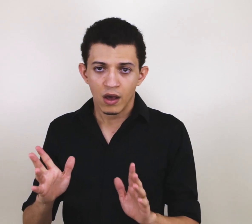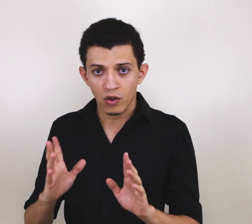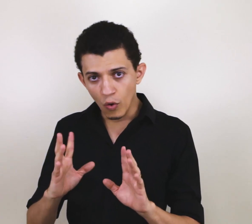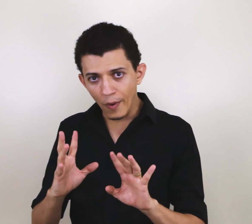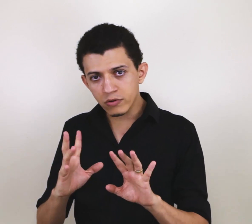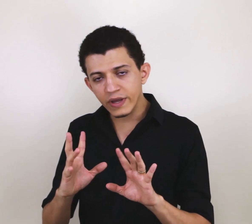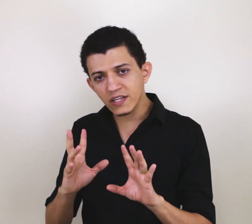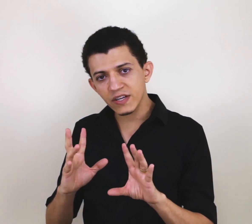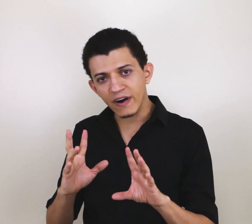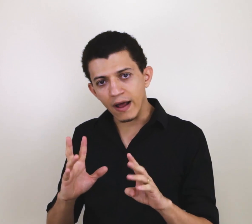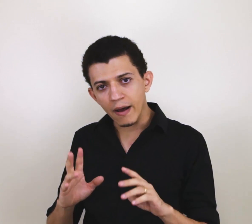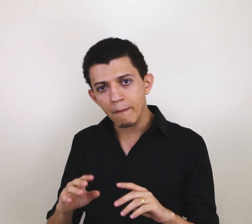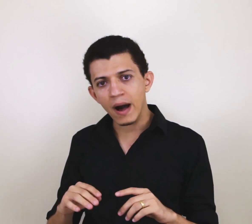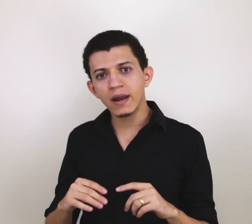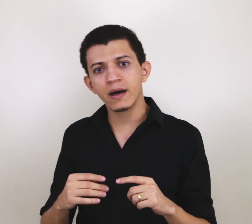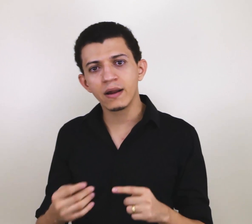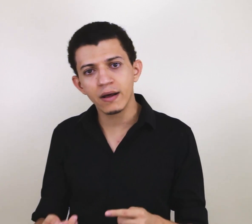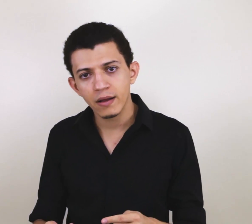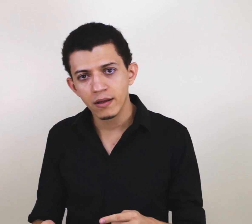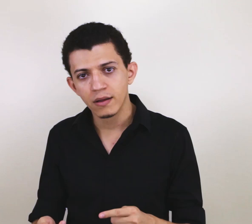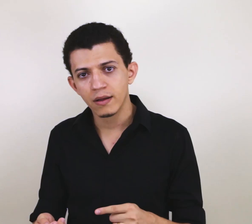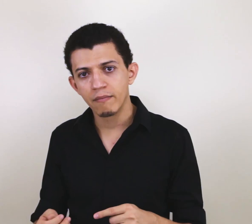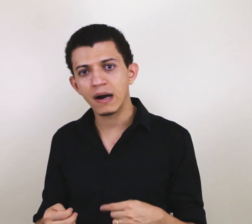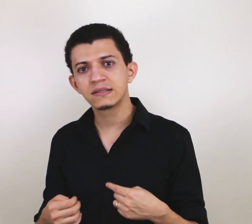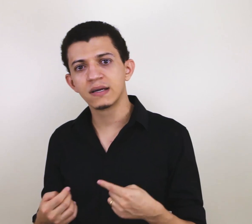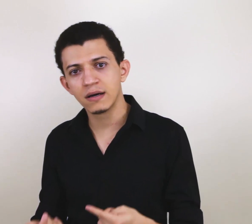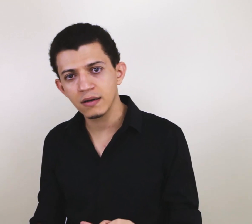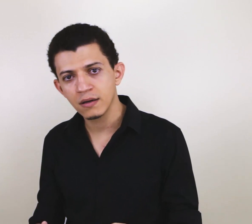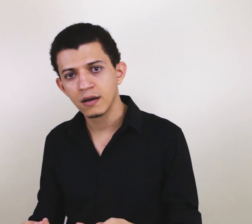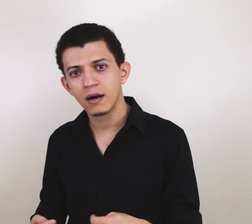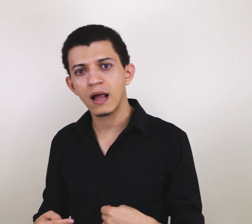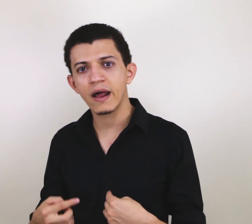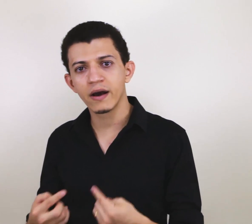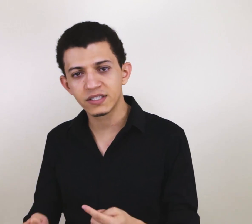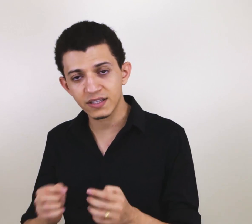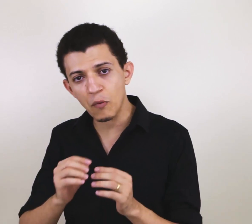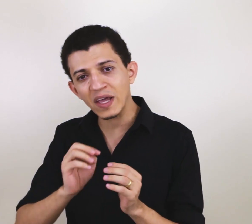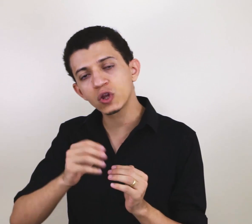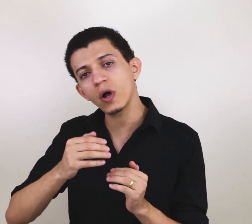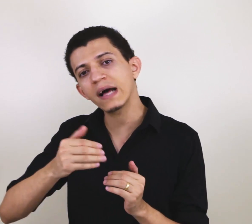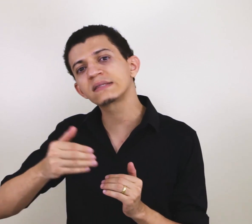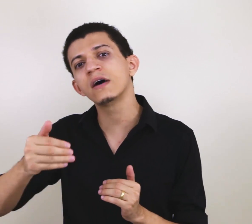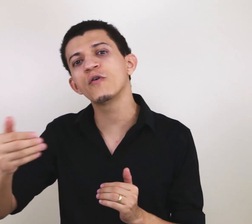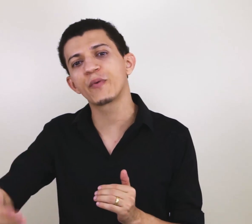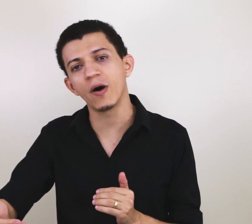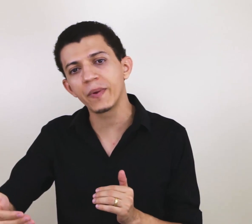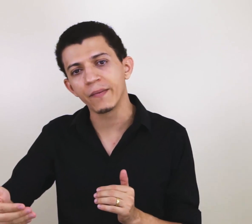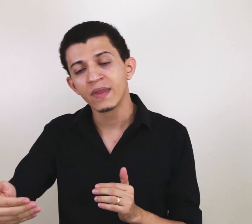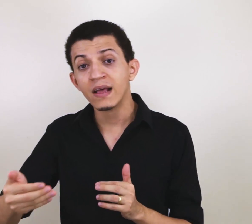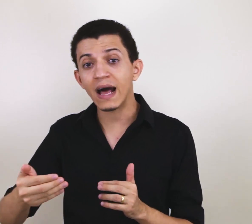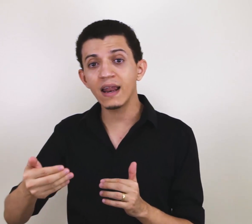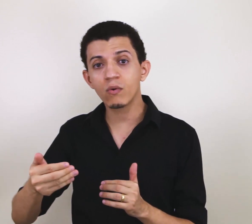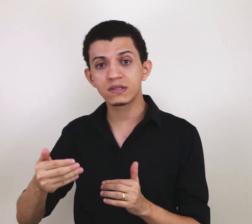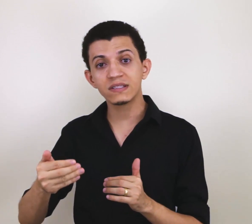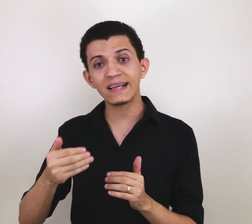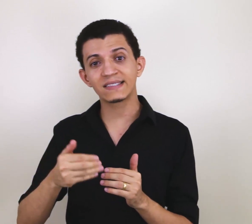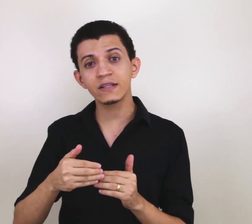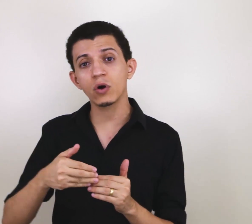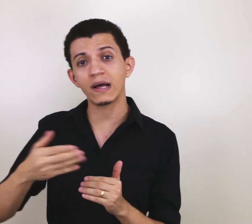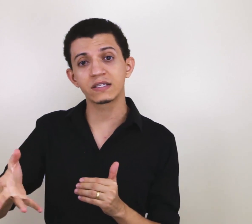No português você fala banana, maçã, laranja. Você tem uma entonação própria. Na língua de sinais, essa entonação